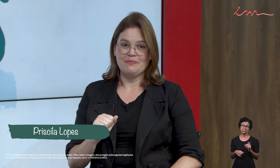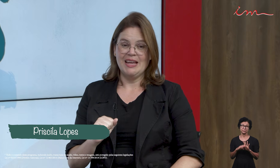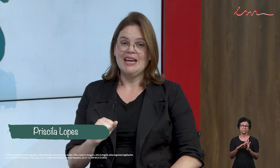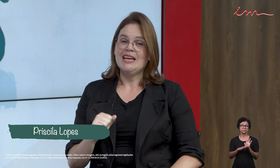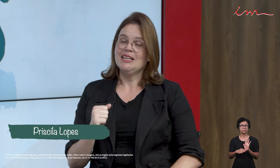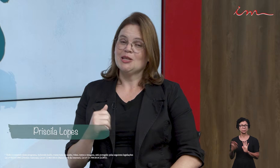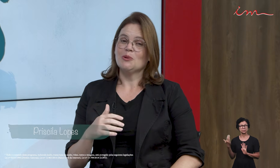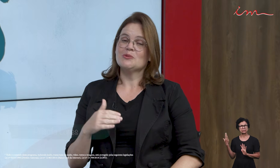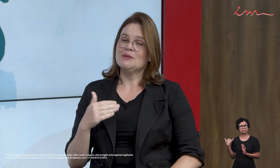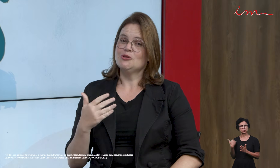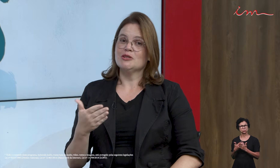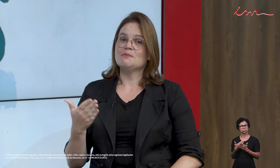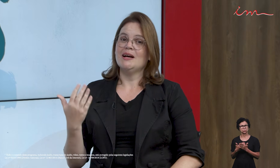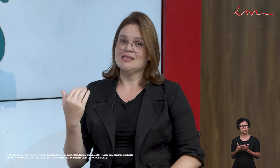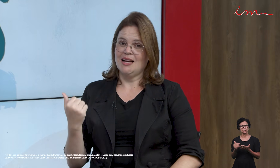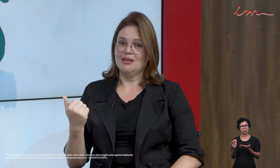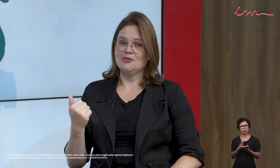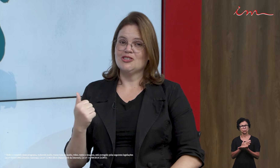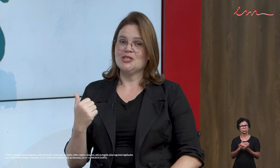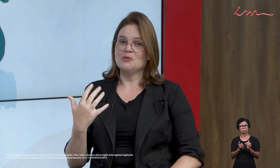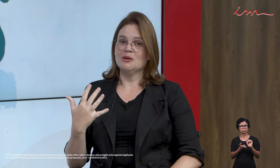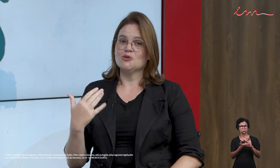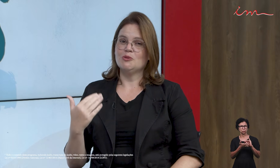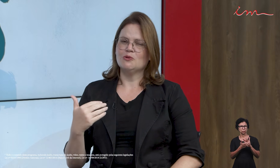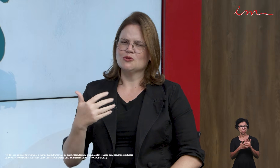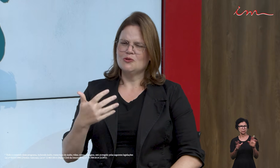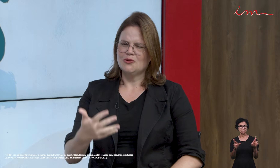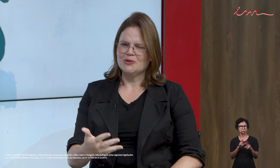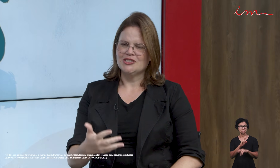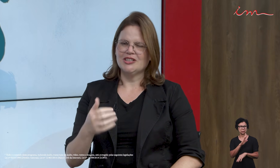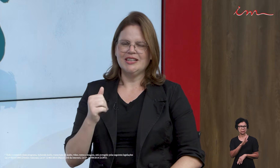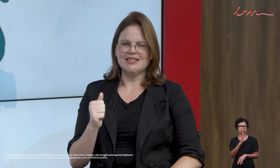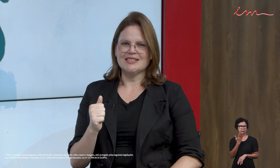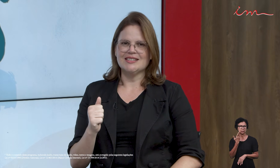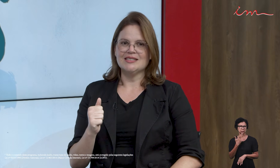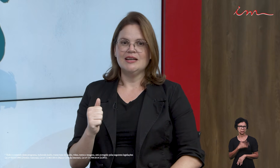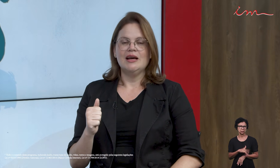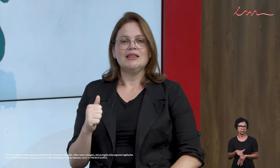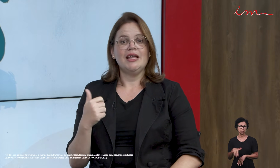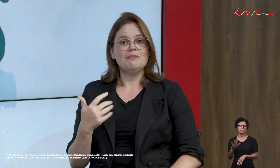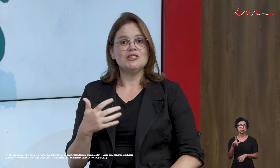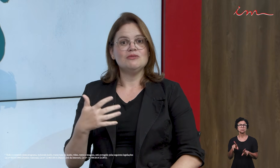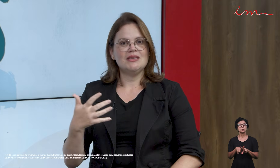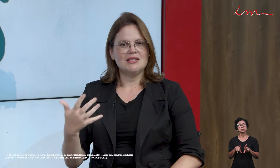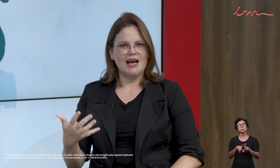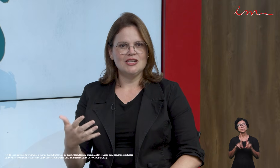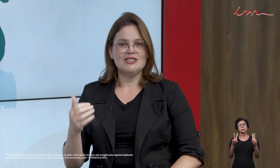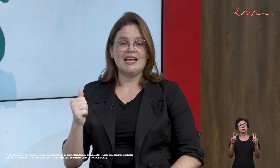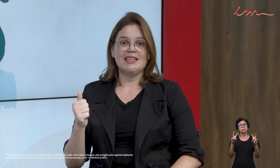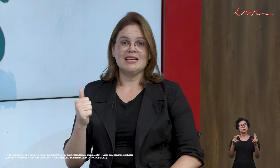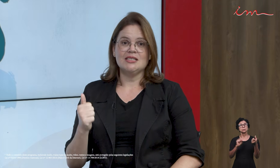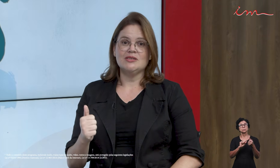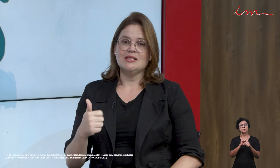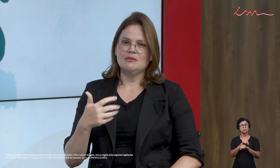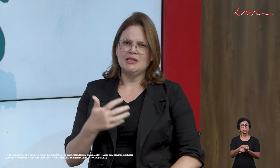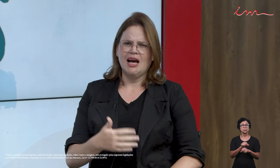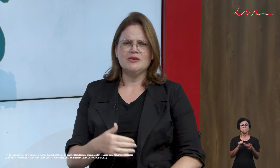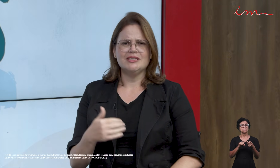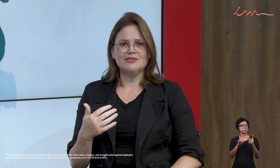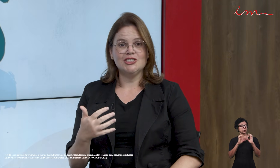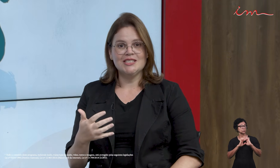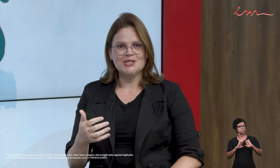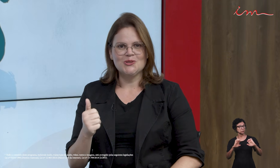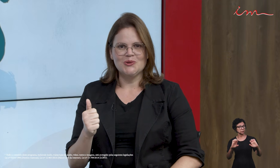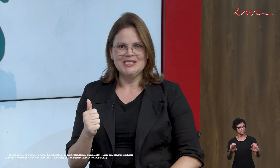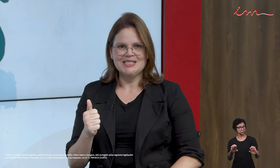Vida. Então, nos episódios passados, nós já estudamos sobre alguns louvores de crianças, temas de mensagens que é trazidos em